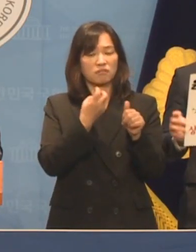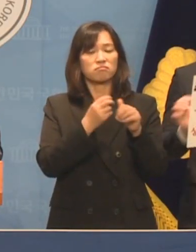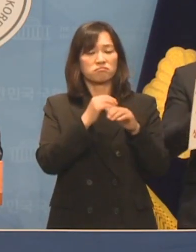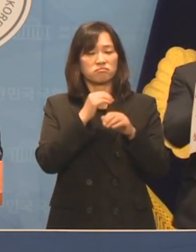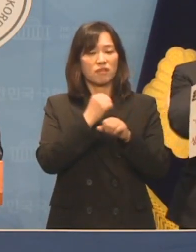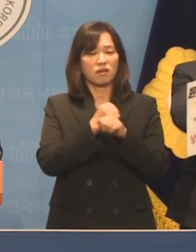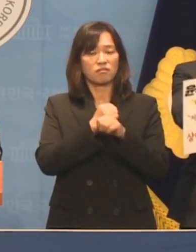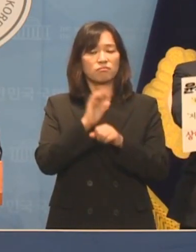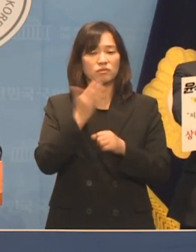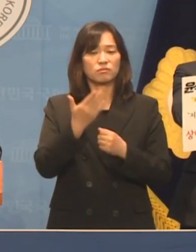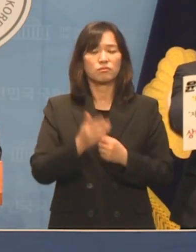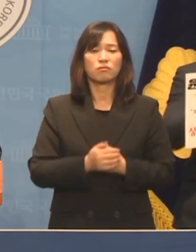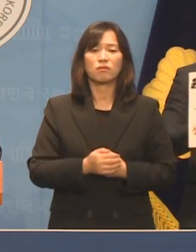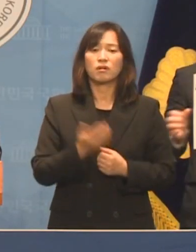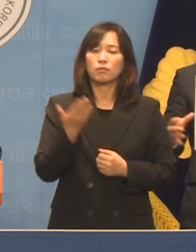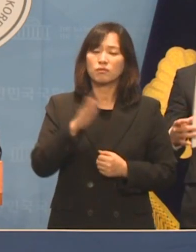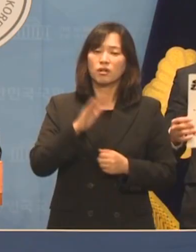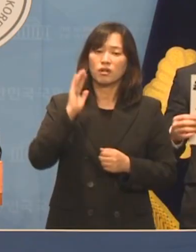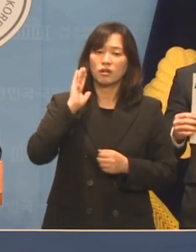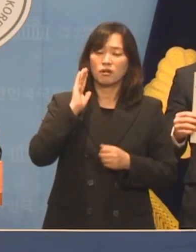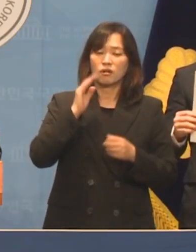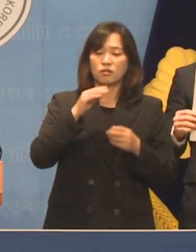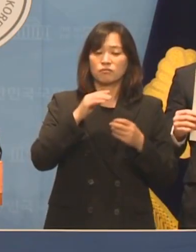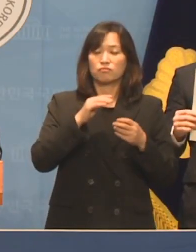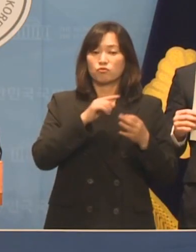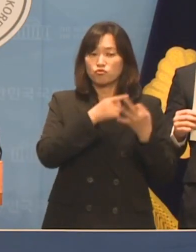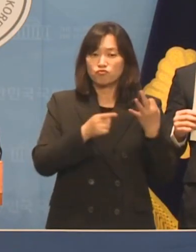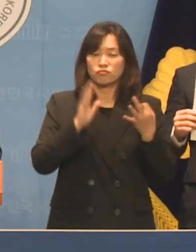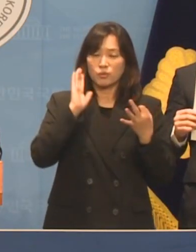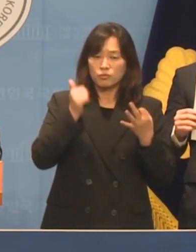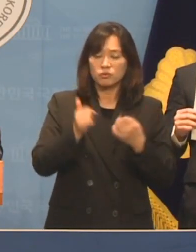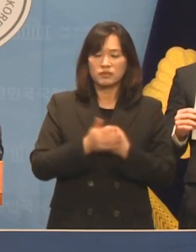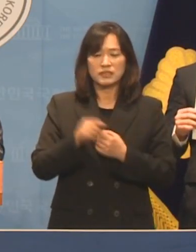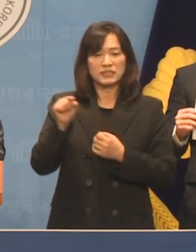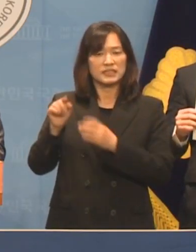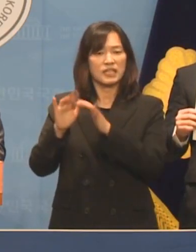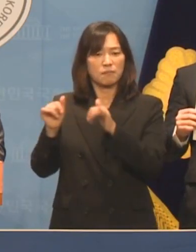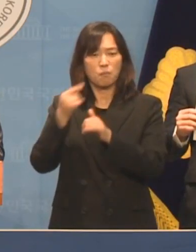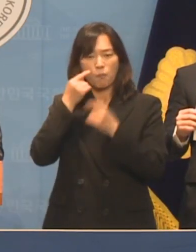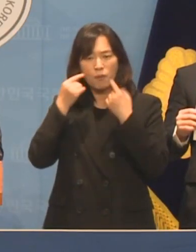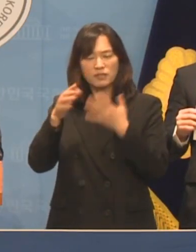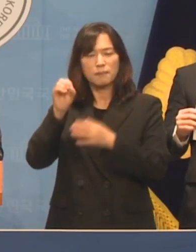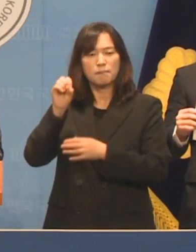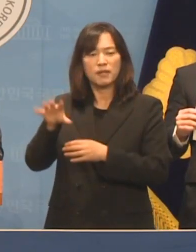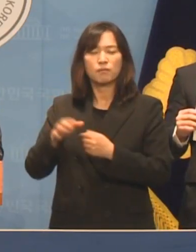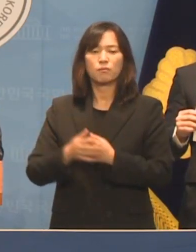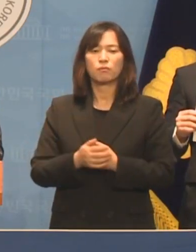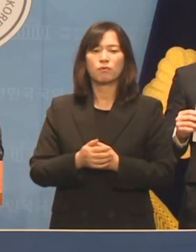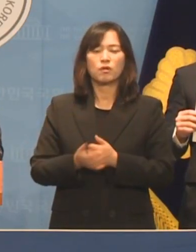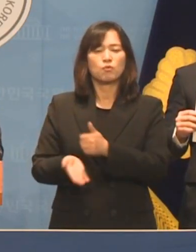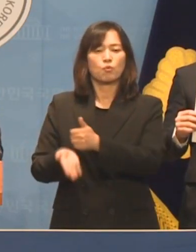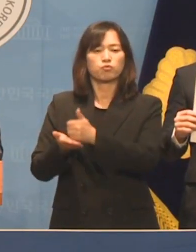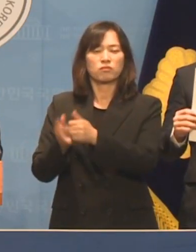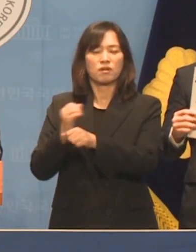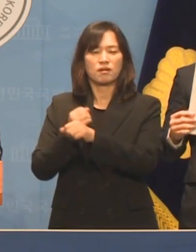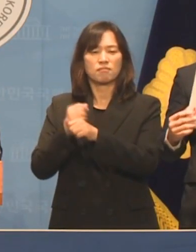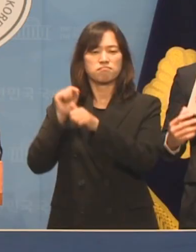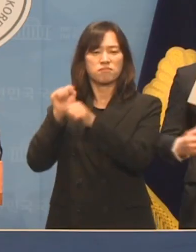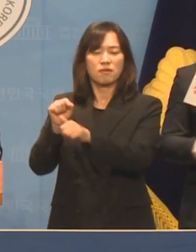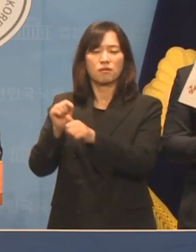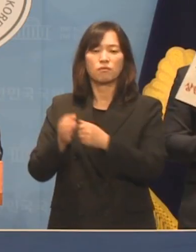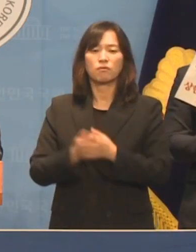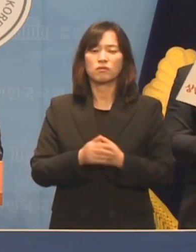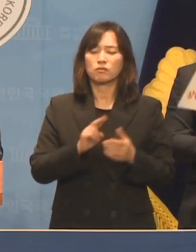거론되었습니다. 그런데 윤석열 대통령은 특정 후보를 지목하며 공천을 압박하는 모습을 보였고 이를 감추기